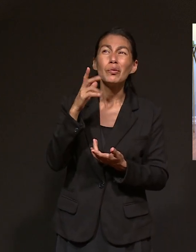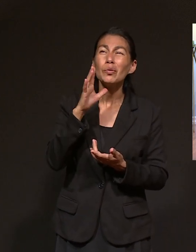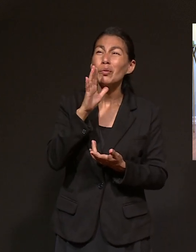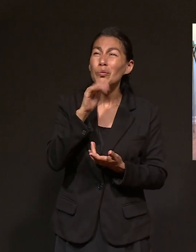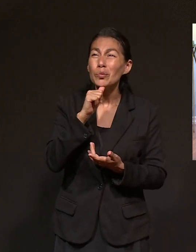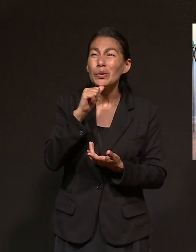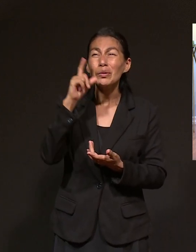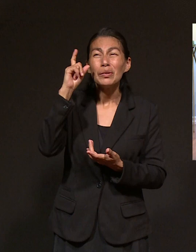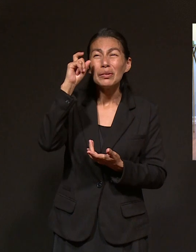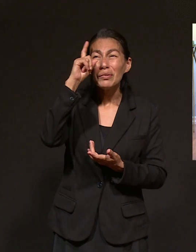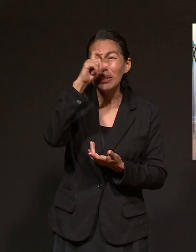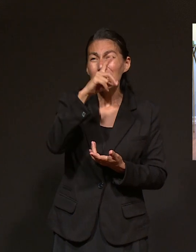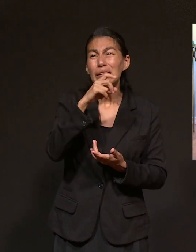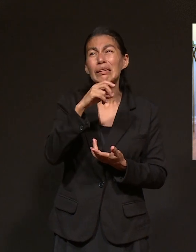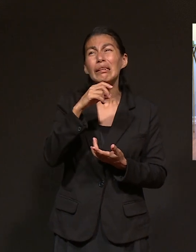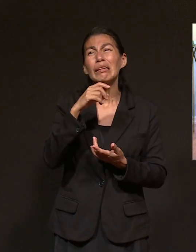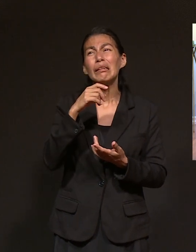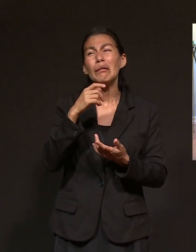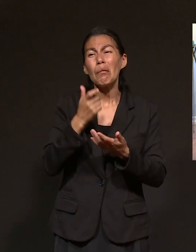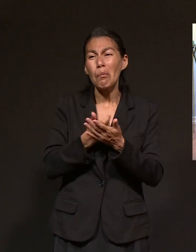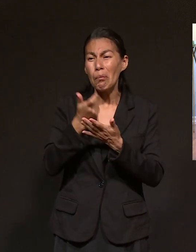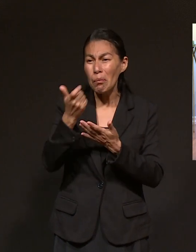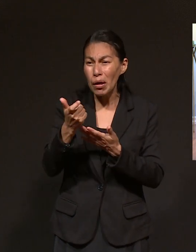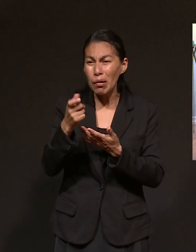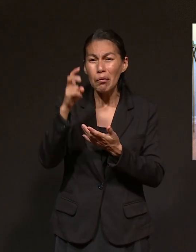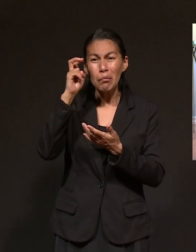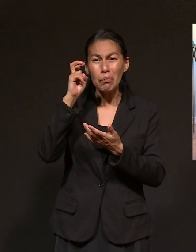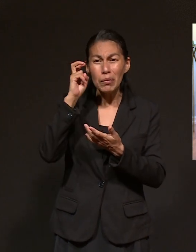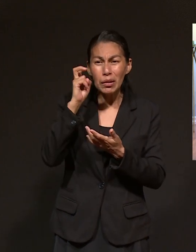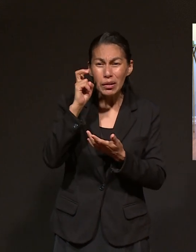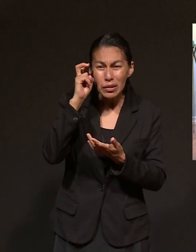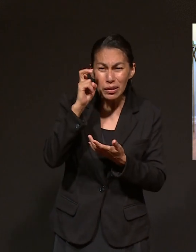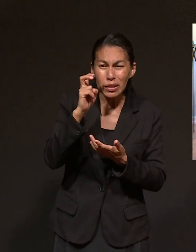no puedo con los pasajes. Entonces, ayúdame,